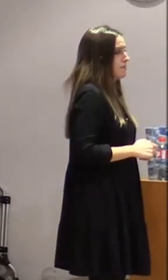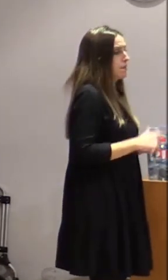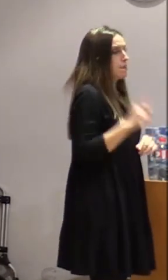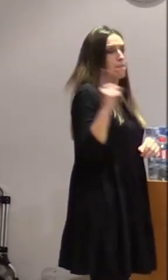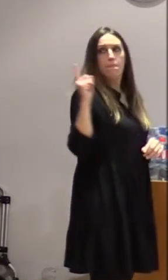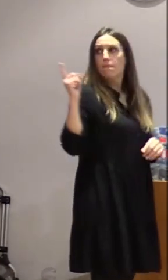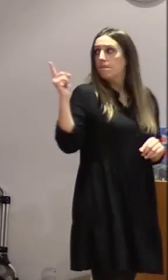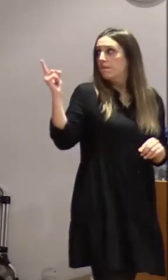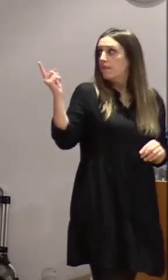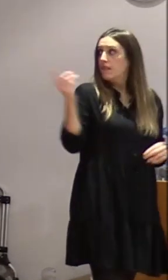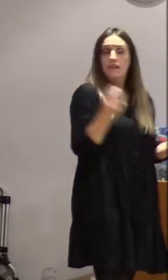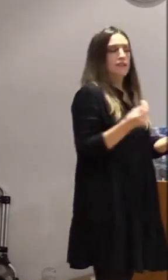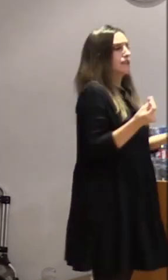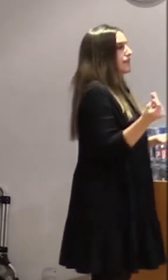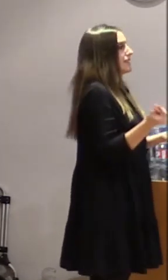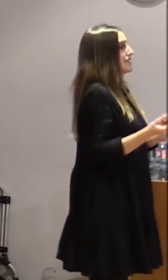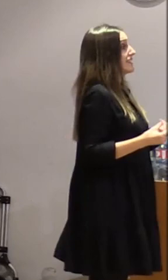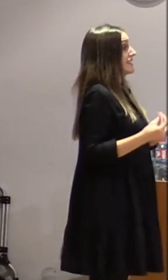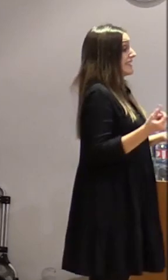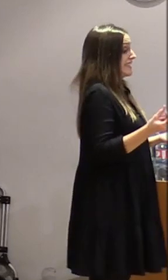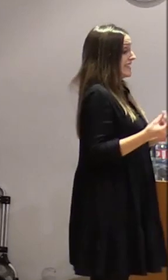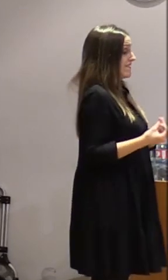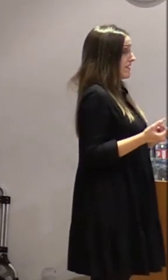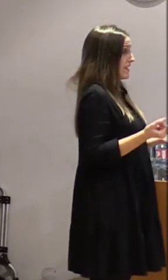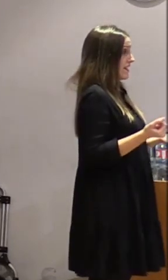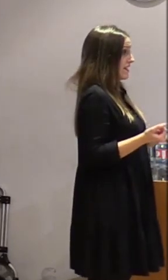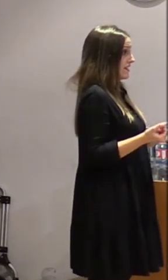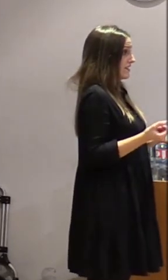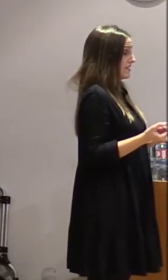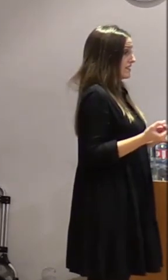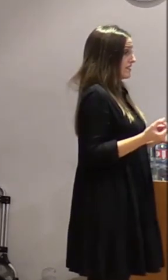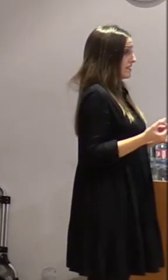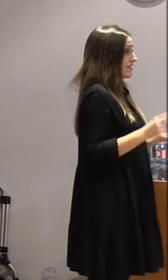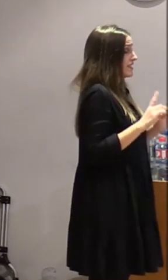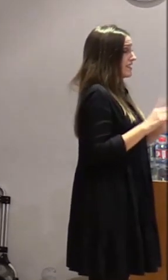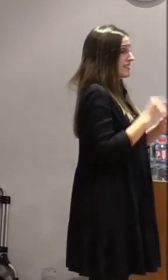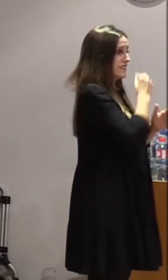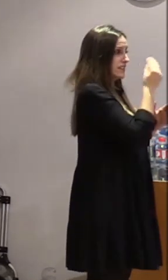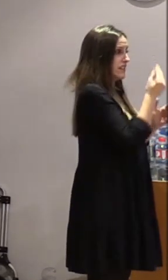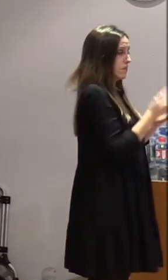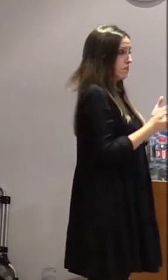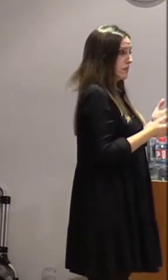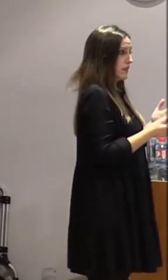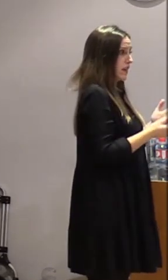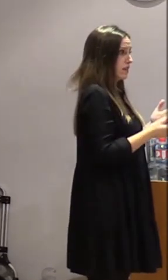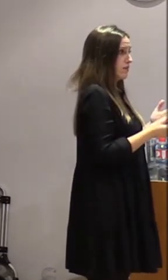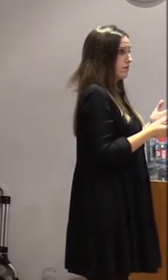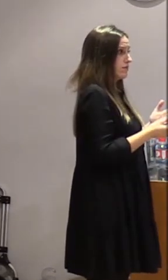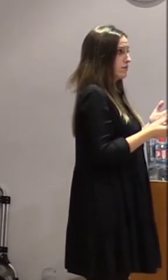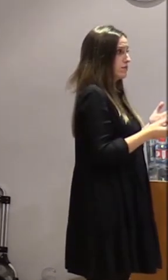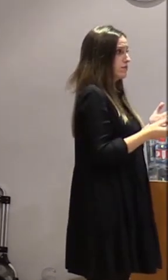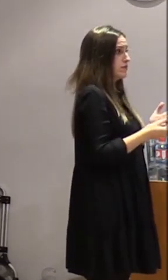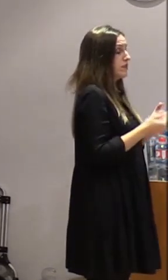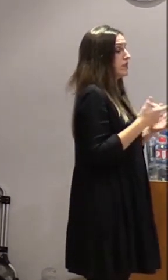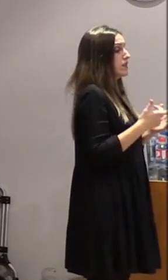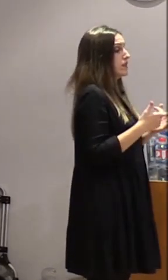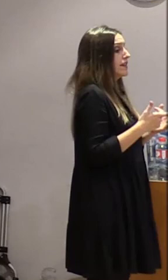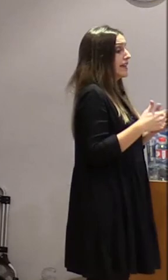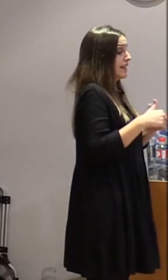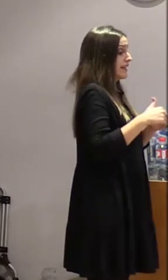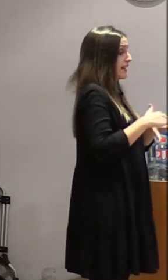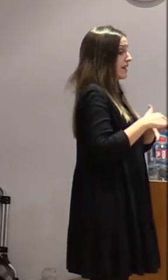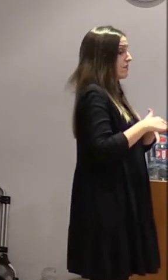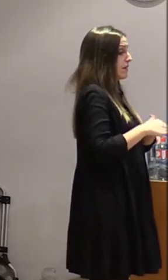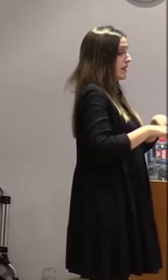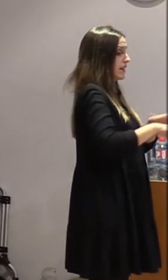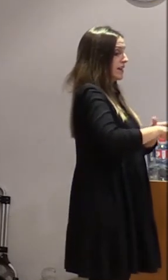Este baile a orillas de Manzanares, o baile de Santo Domingo de Florida, está pintado en la margen